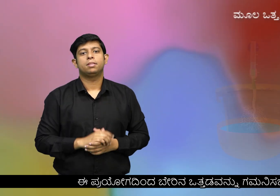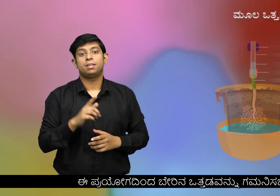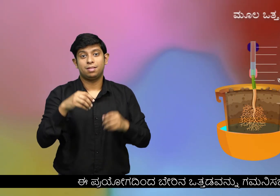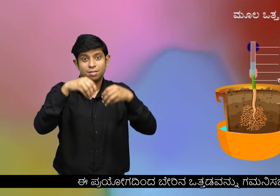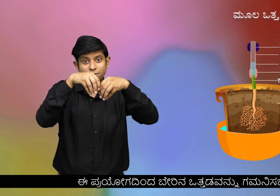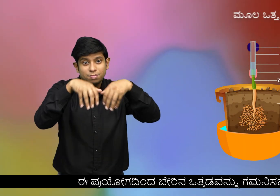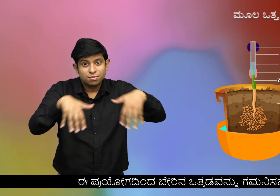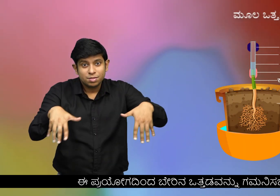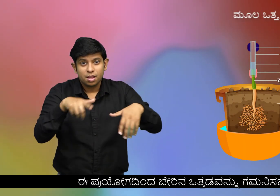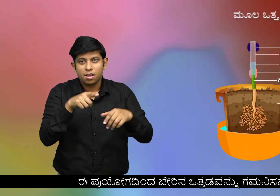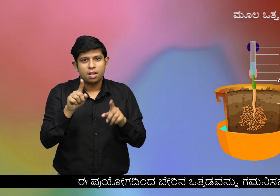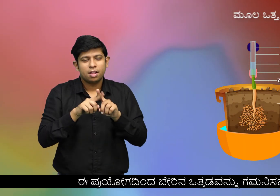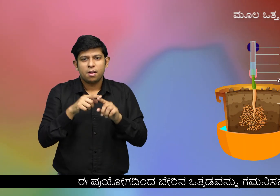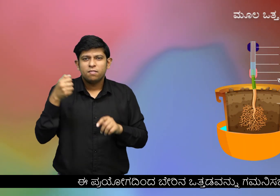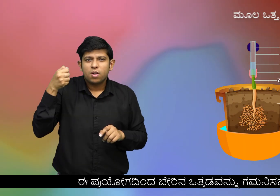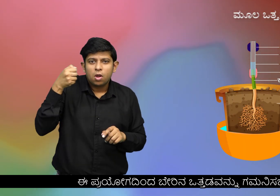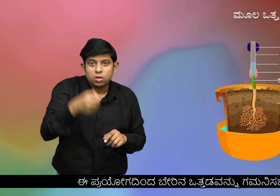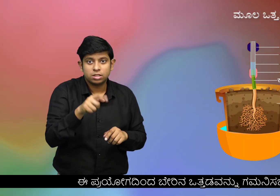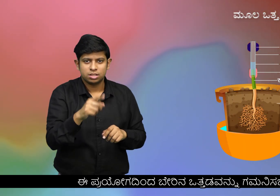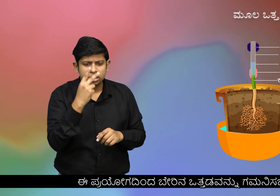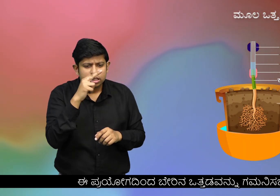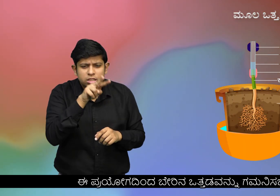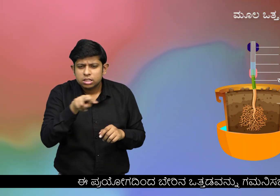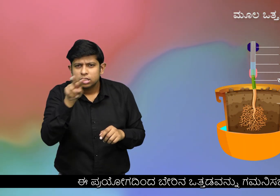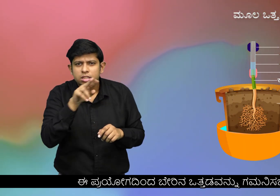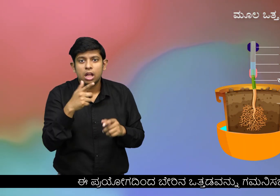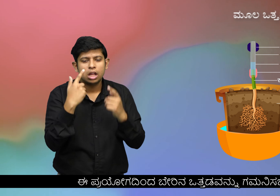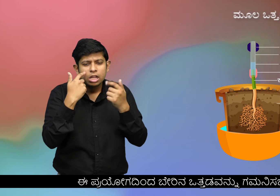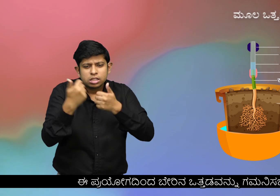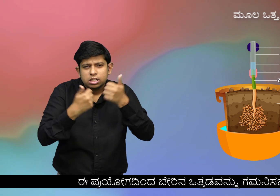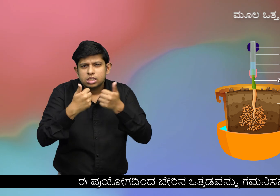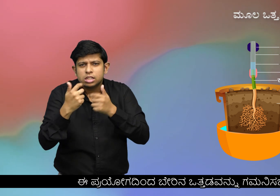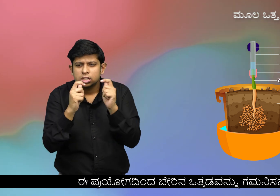ಈ ಪ್ರಯೋಗದಿಂದ ಬೇರಿನ ಒತ್ತಡವನ್ನು ಗಮನಿಸಬಹುದು.